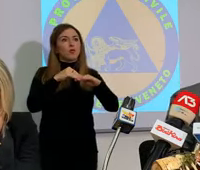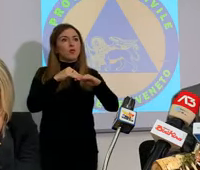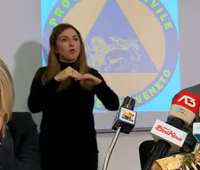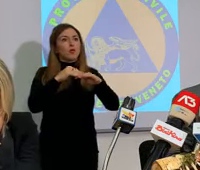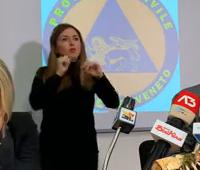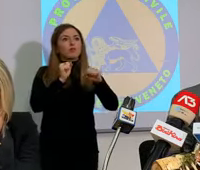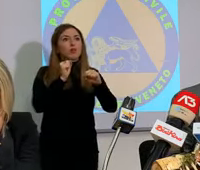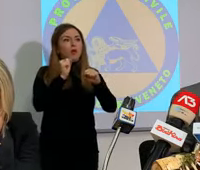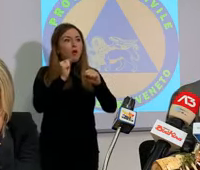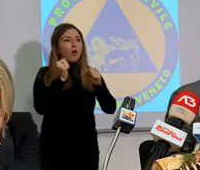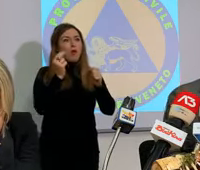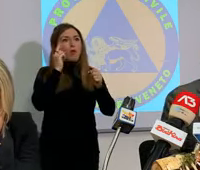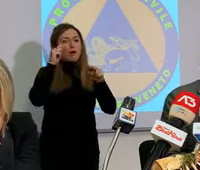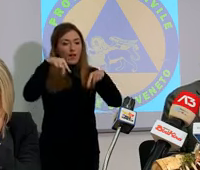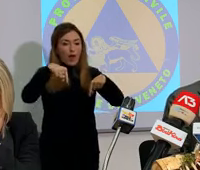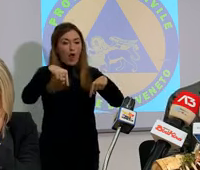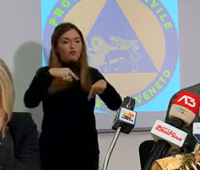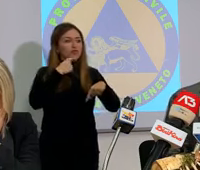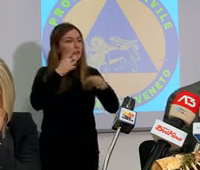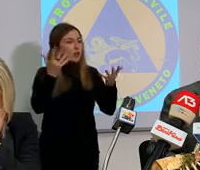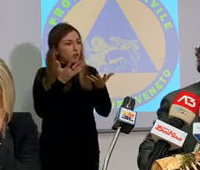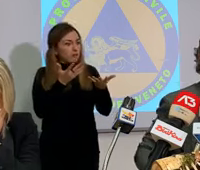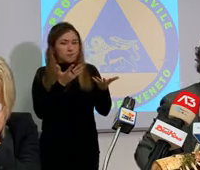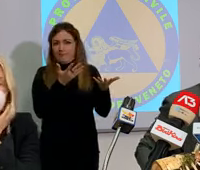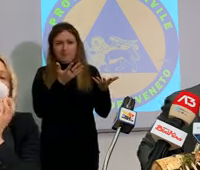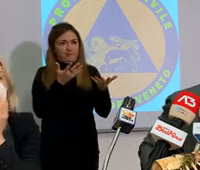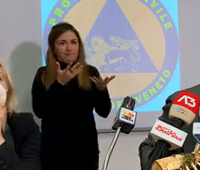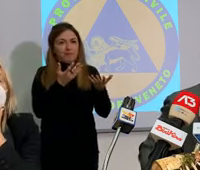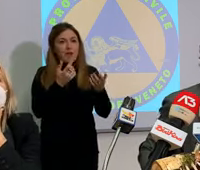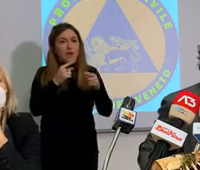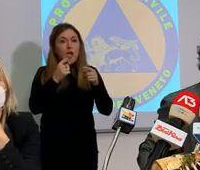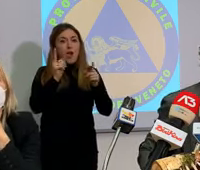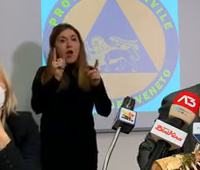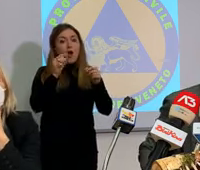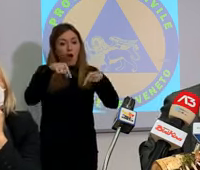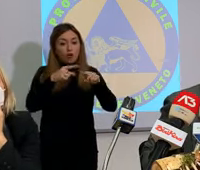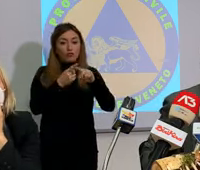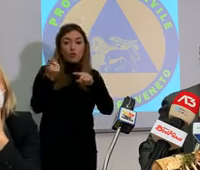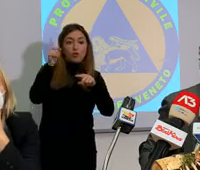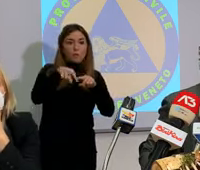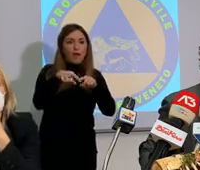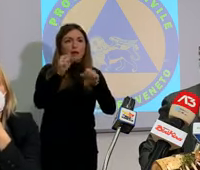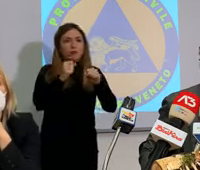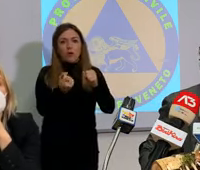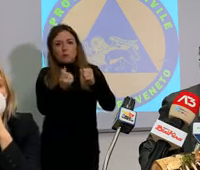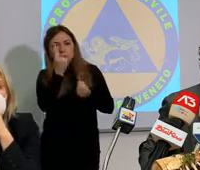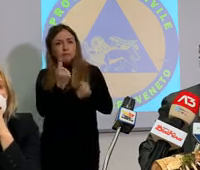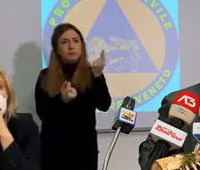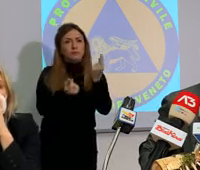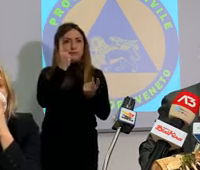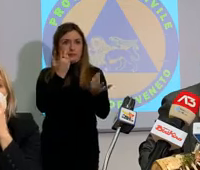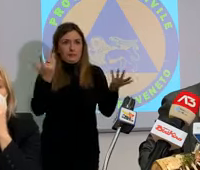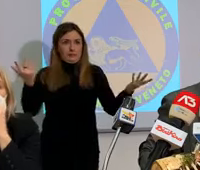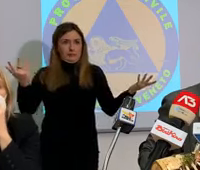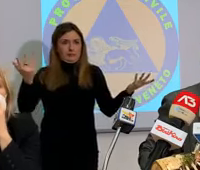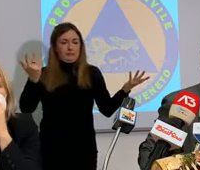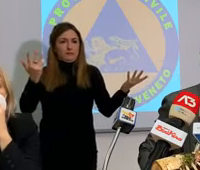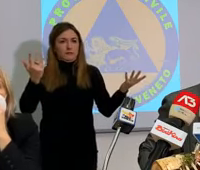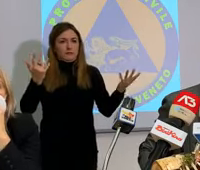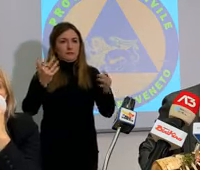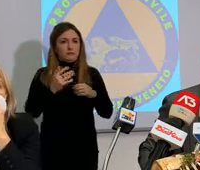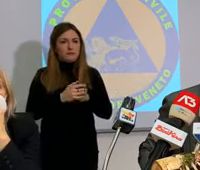dichiarazioni di rosy di oggi noi non sappiamo cosa accadrà da qui alle prossime 24 ore tutti i giorni ci stiamo parlando